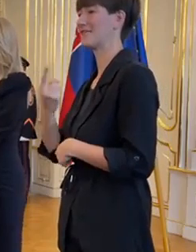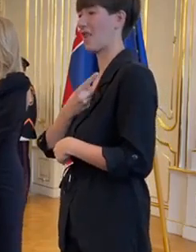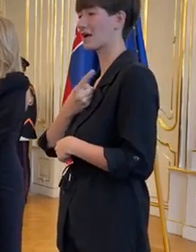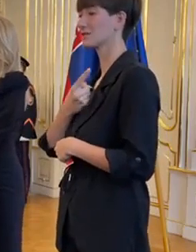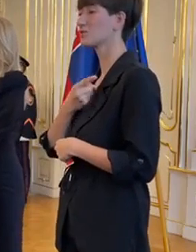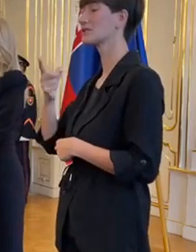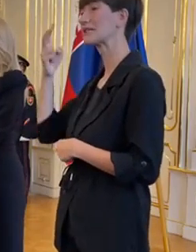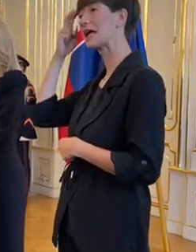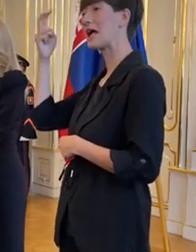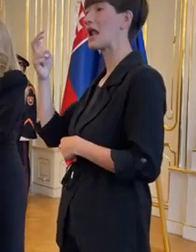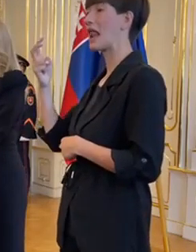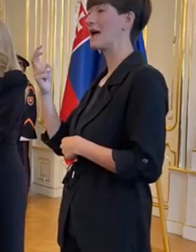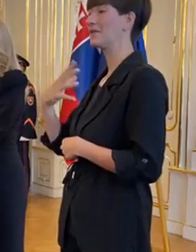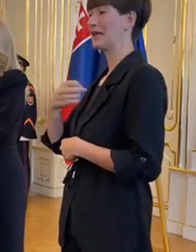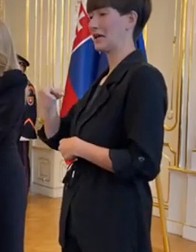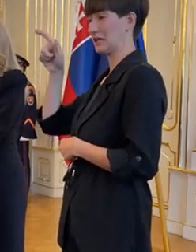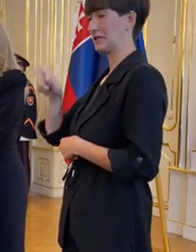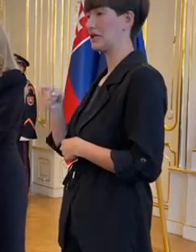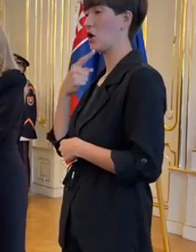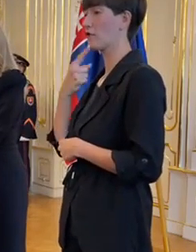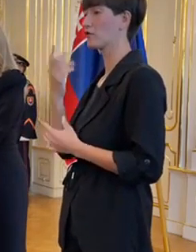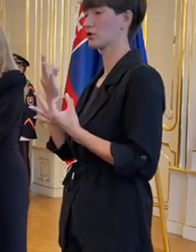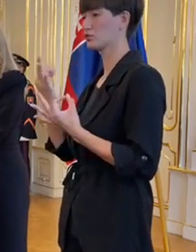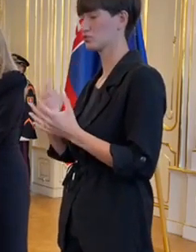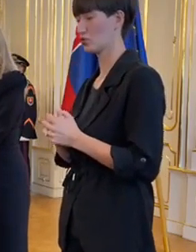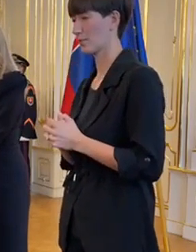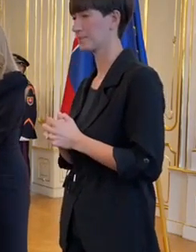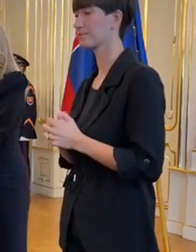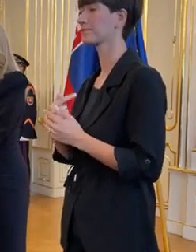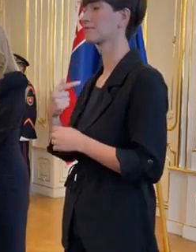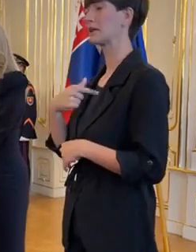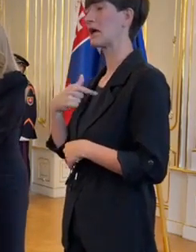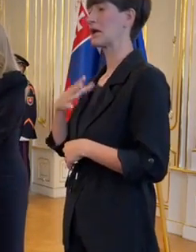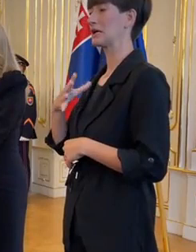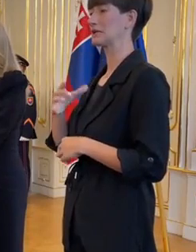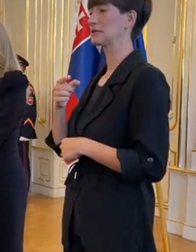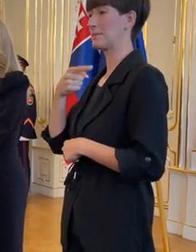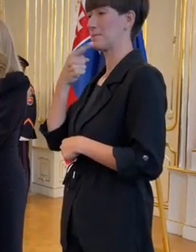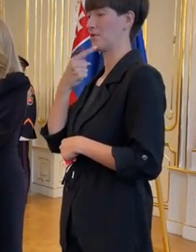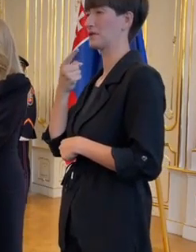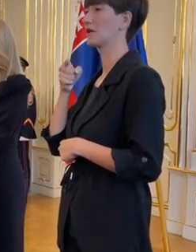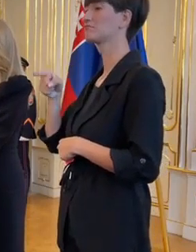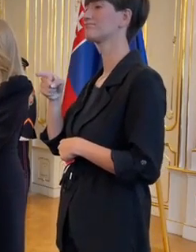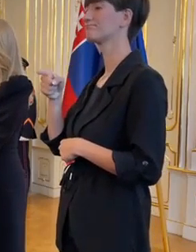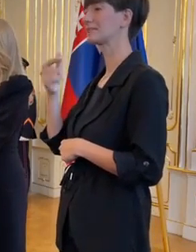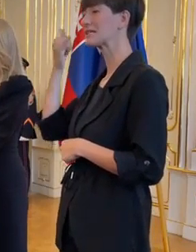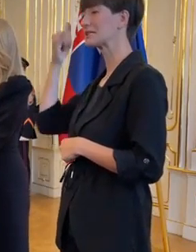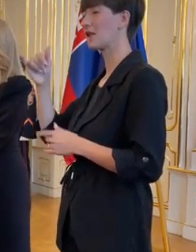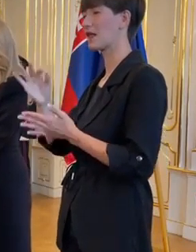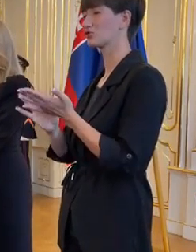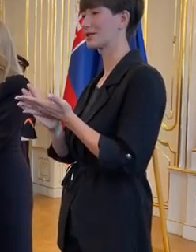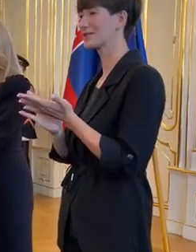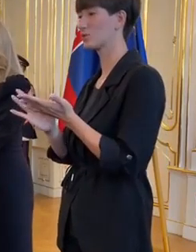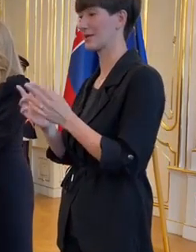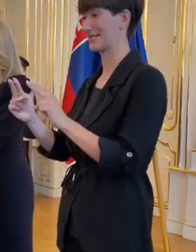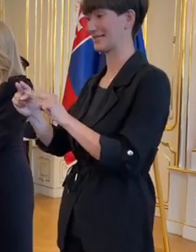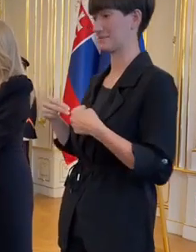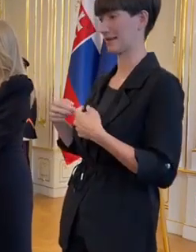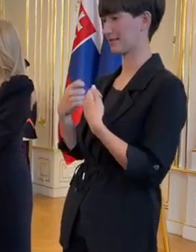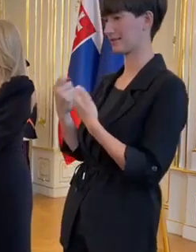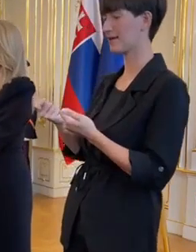ňom hovorí aj tieto slova. Dovolte mi, aby som označil za prazvláštnu situáciu, keď to nejde ani späť,